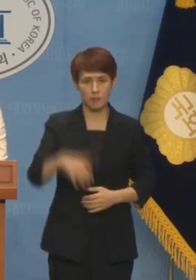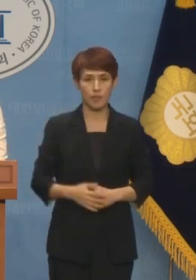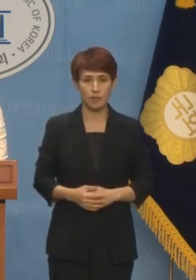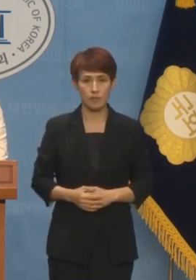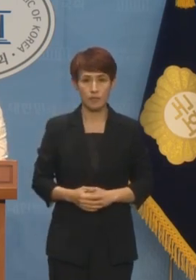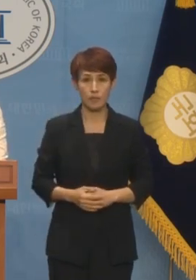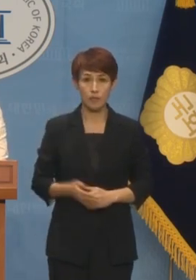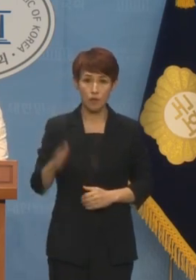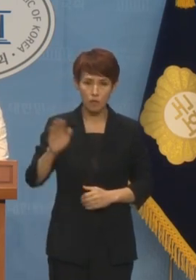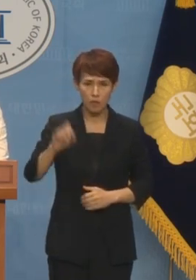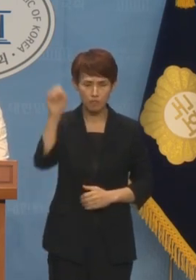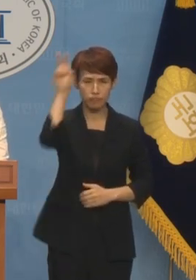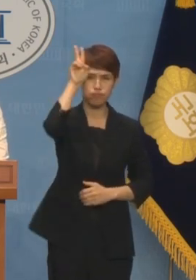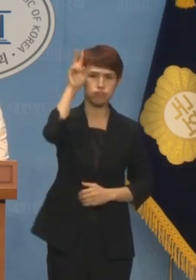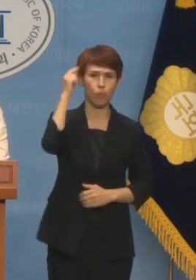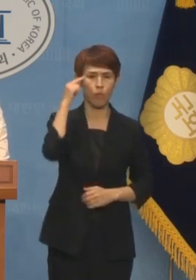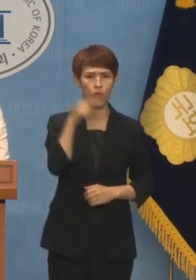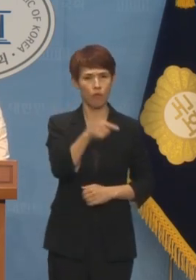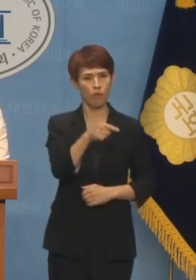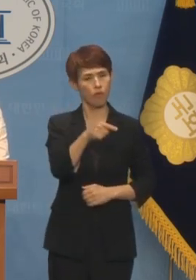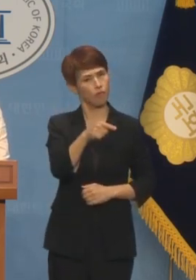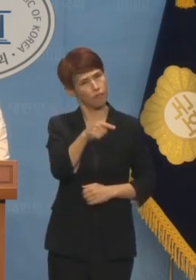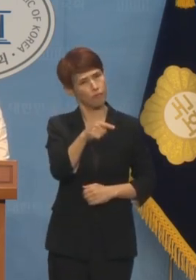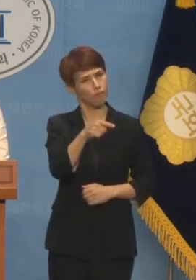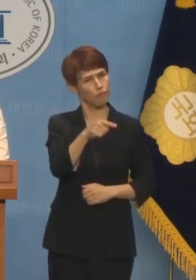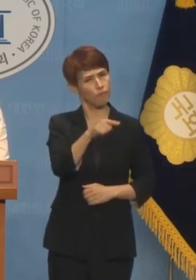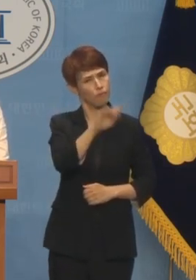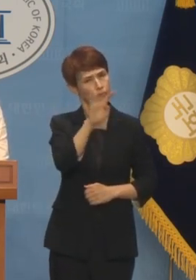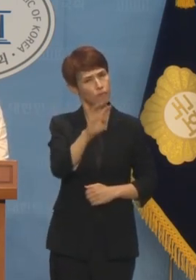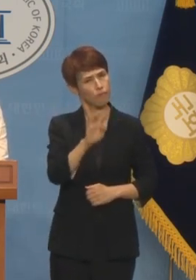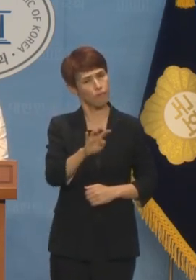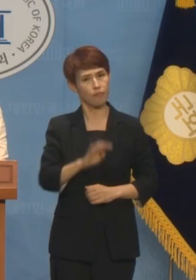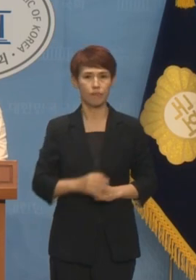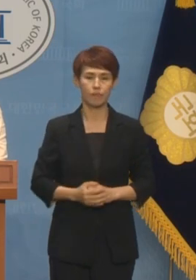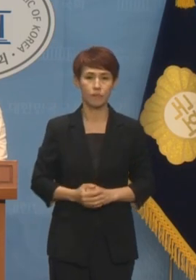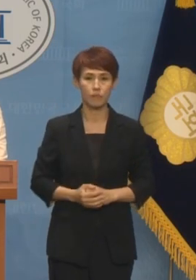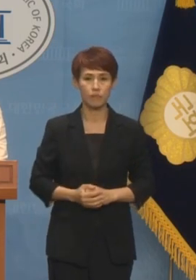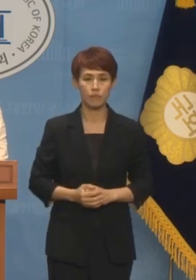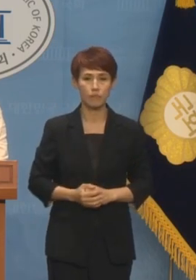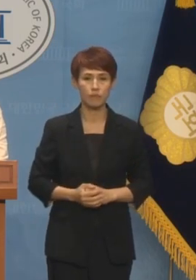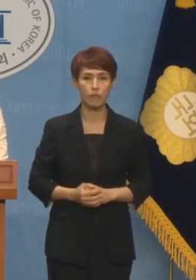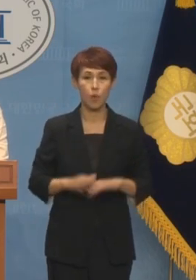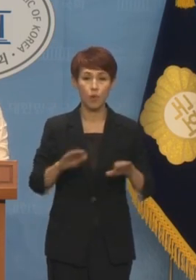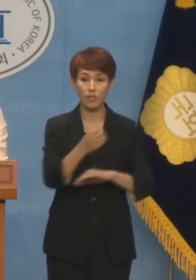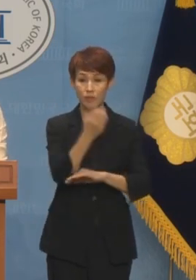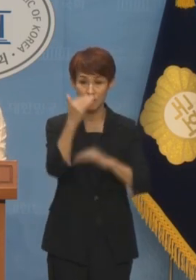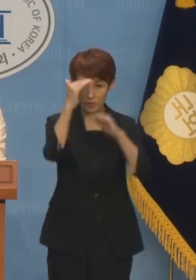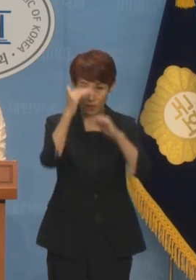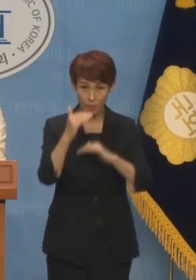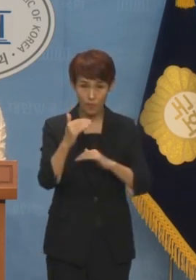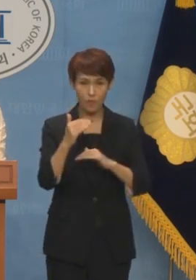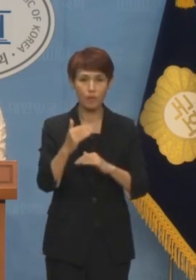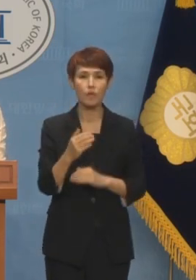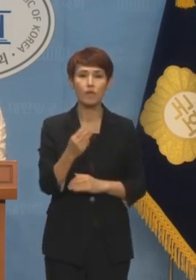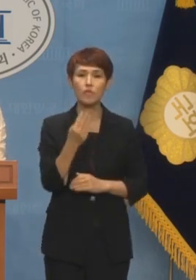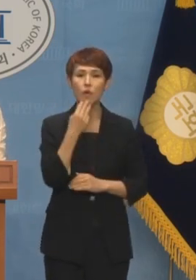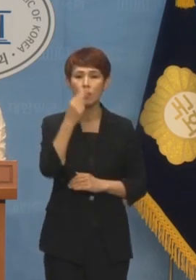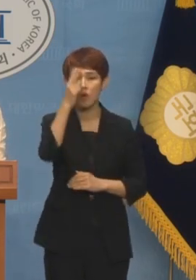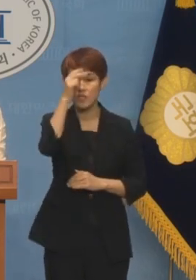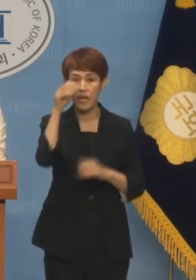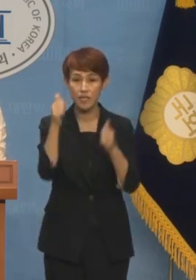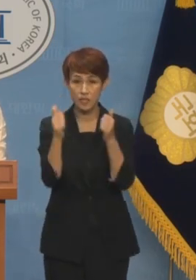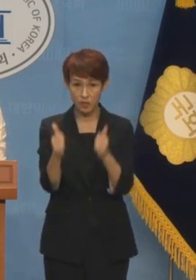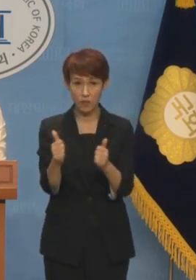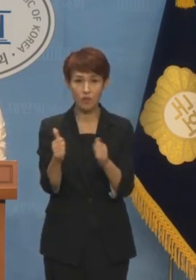동시에 왜 갑자기? 라는 생각이 들기는 합니다. 한겨레 오늘 보도를 보면 서울경찰청